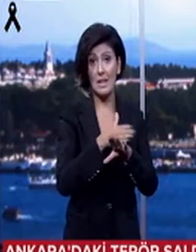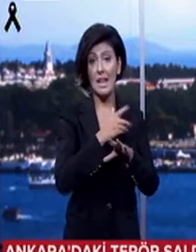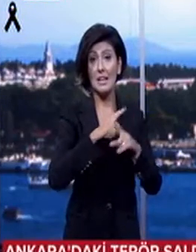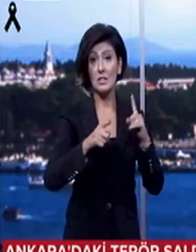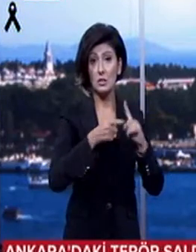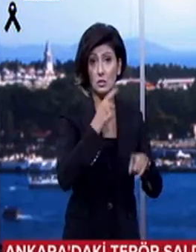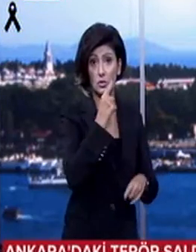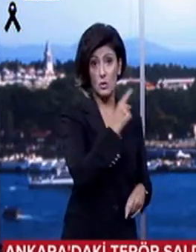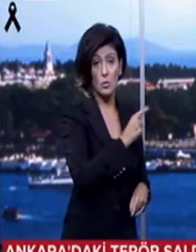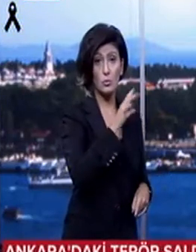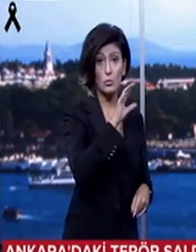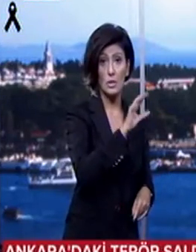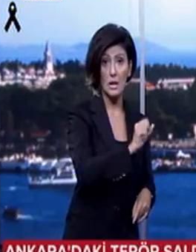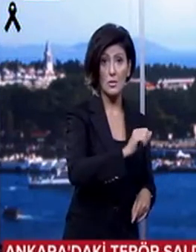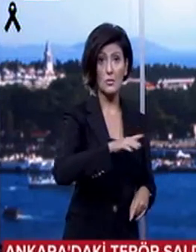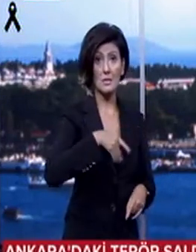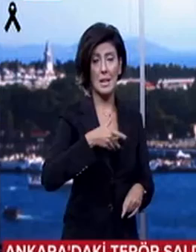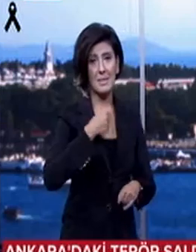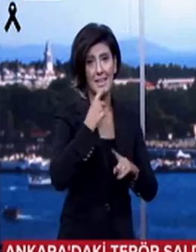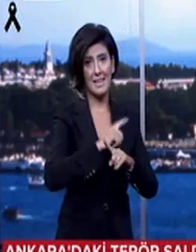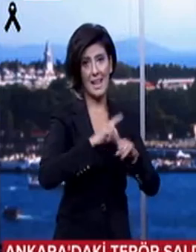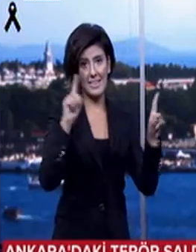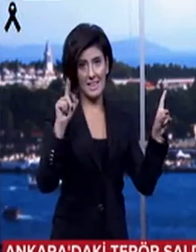gerekçesiyle Kılıçdaroğlu'nun randevu talebini reddetti.